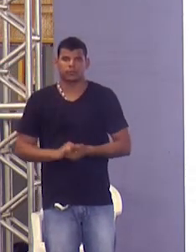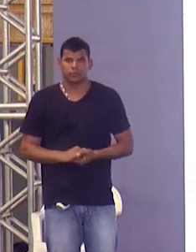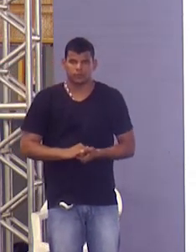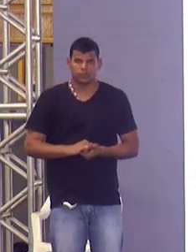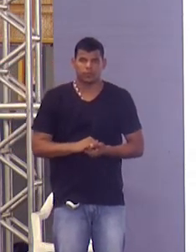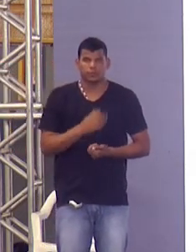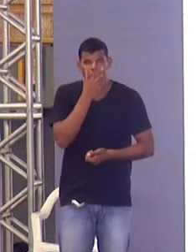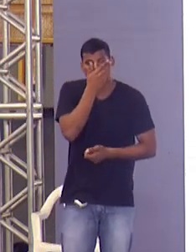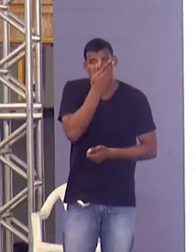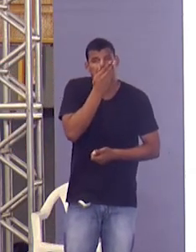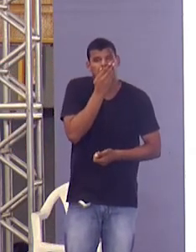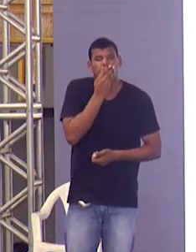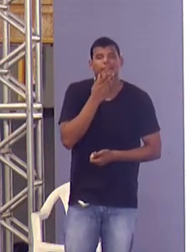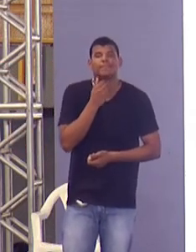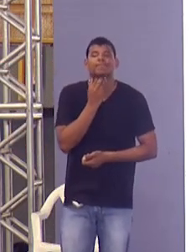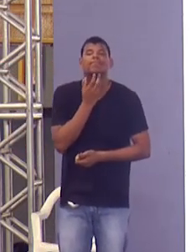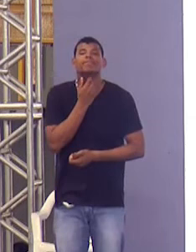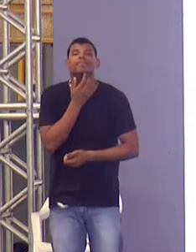igual a 15.